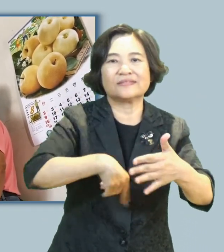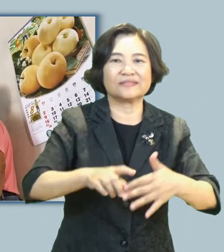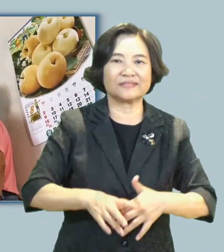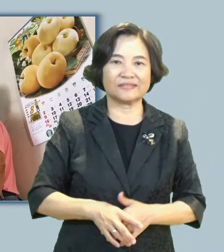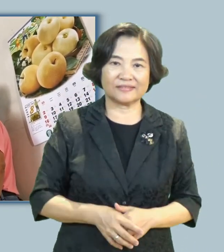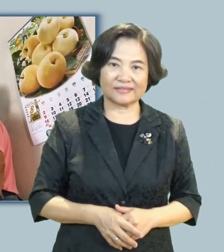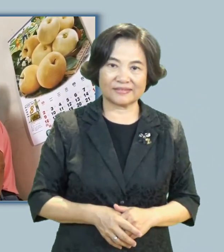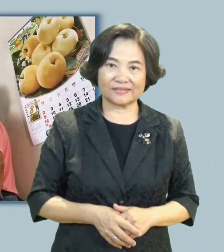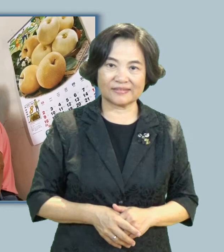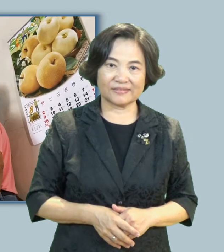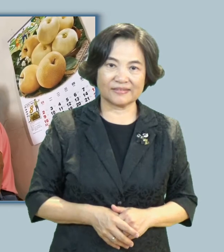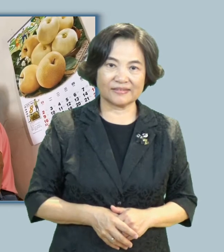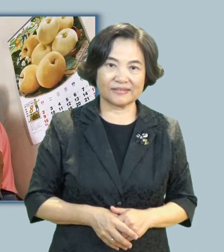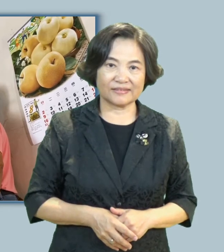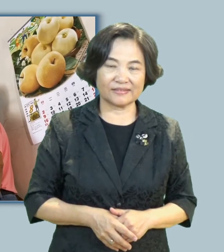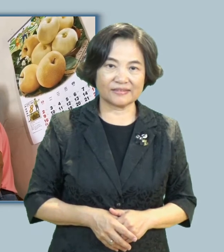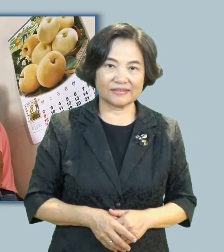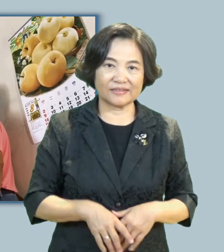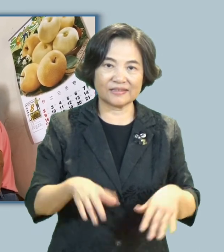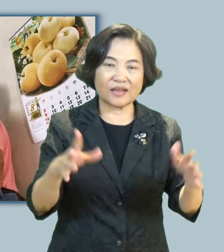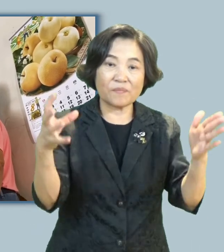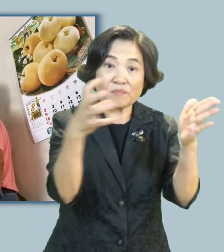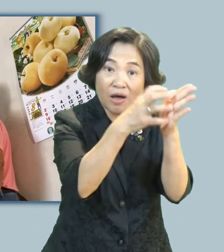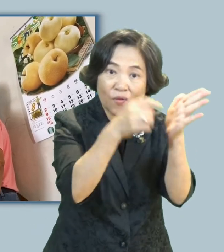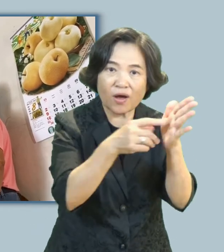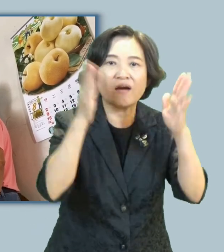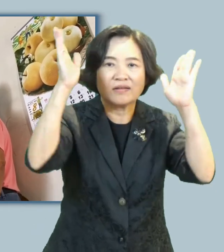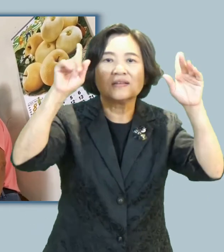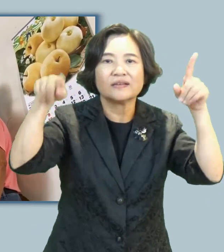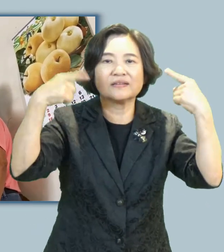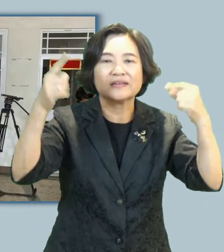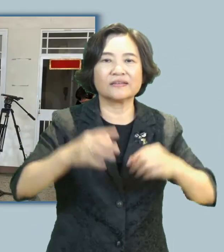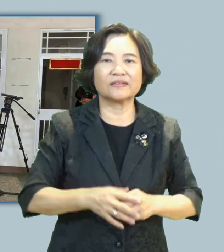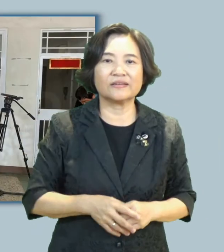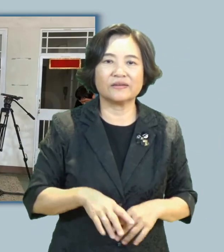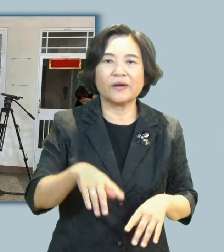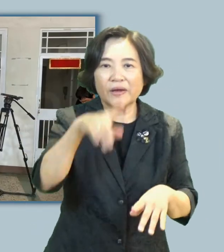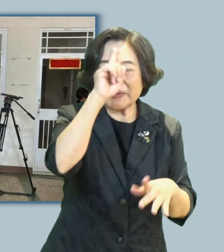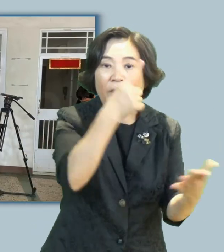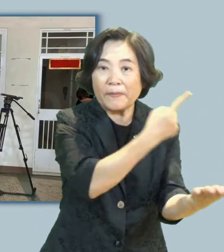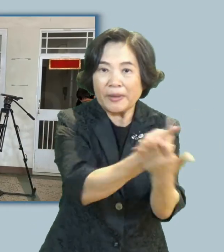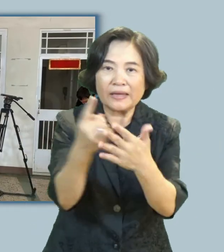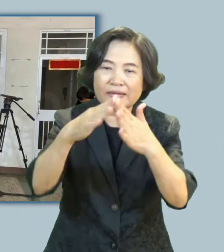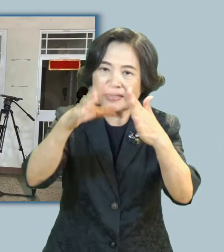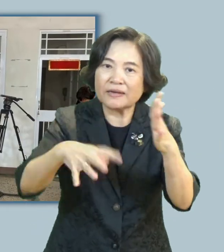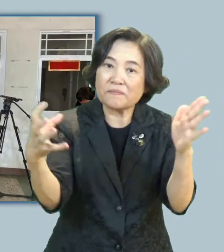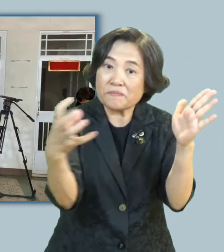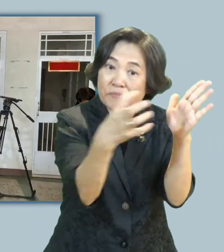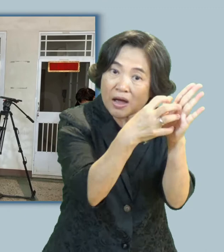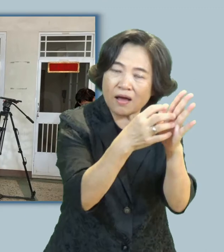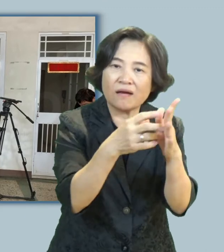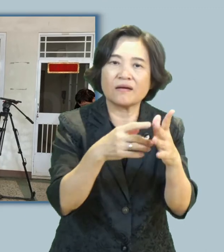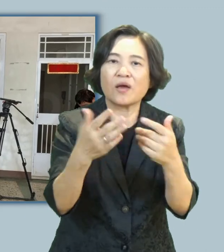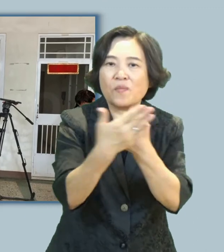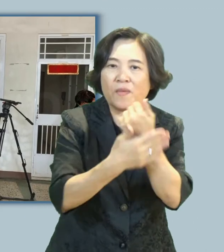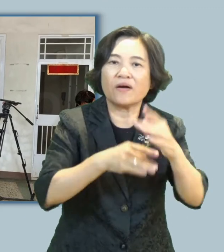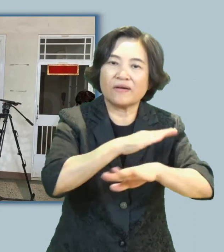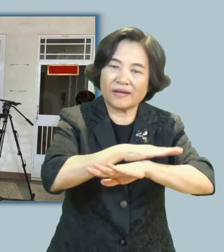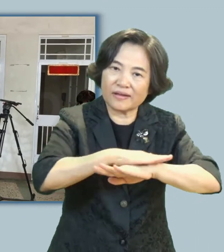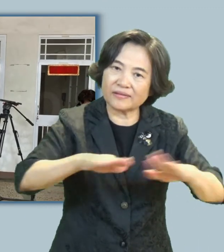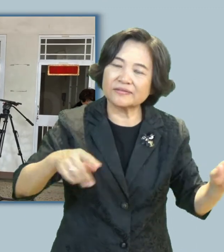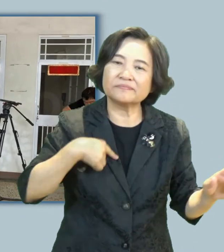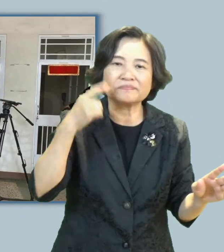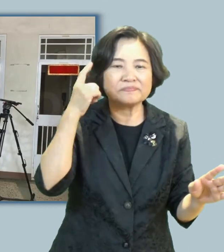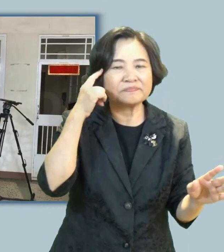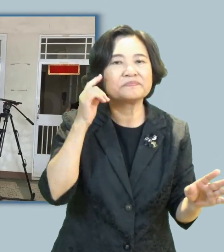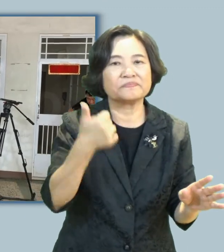单， 哎，来一下。 正常，这边 对我们乡民的居家安全更有